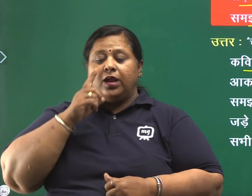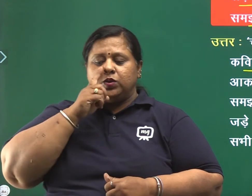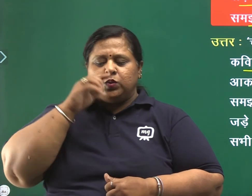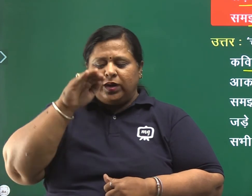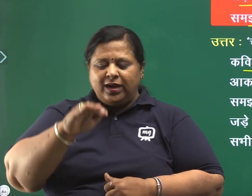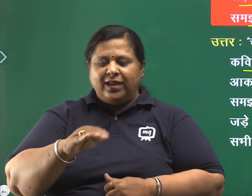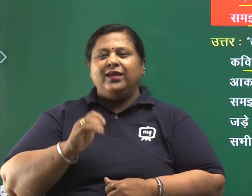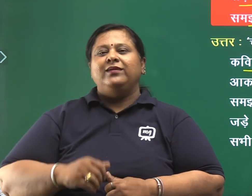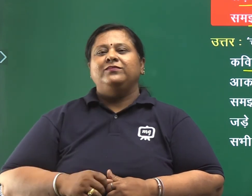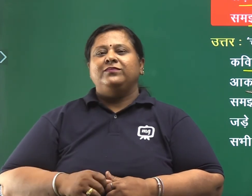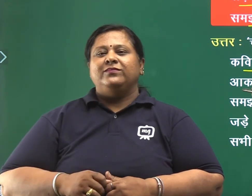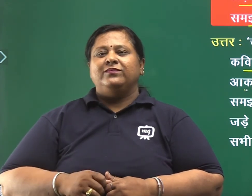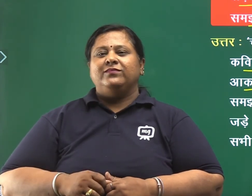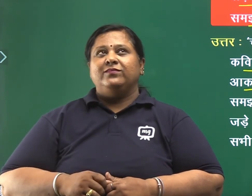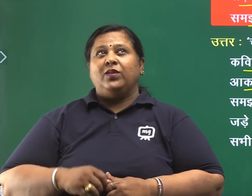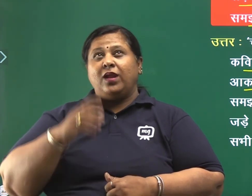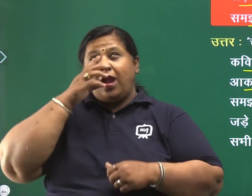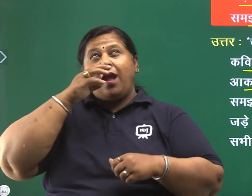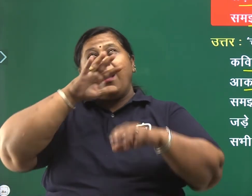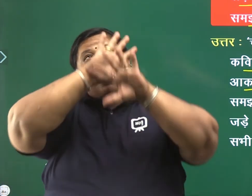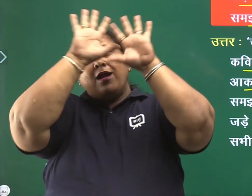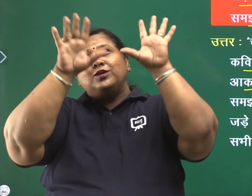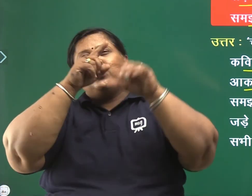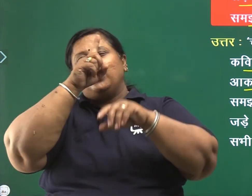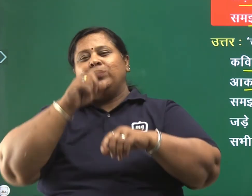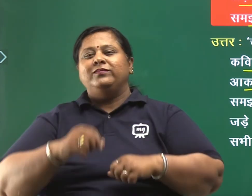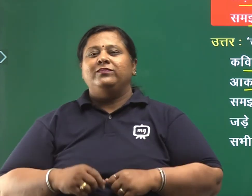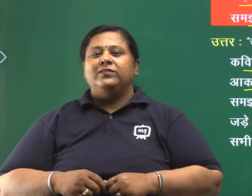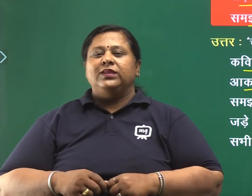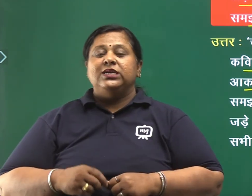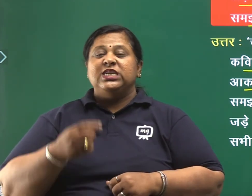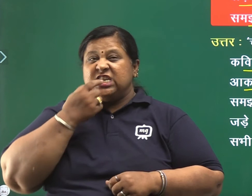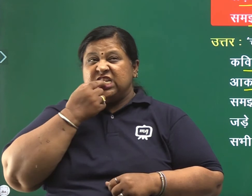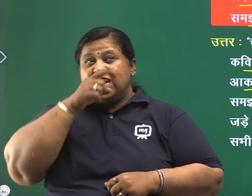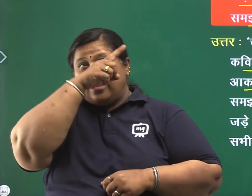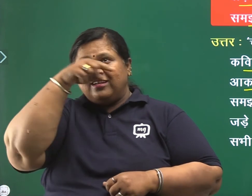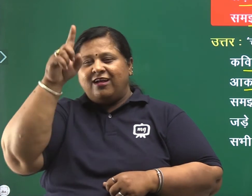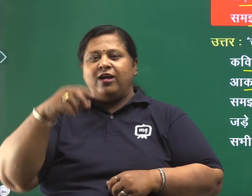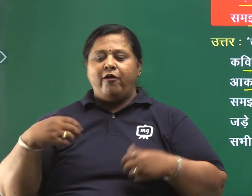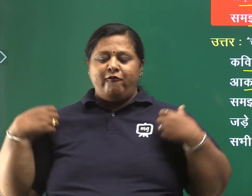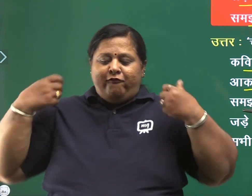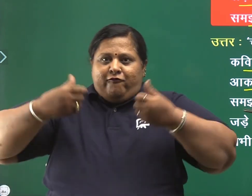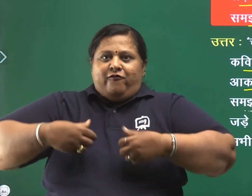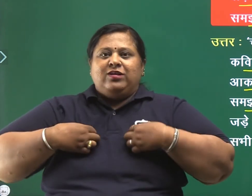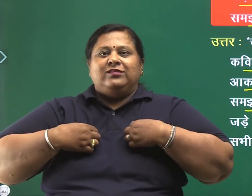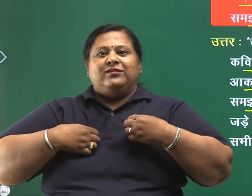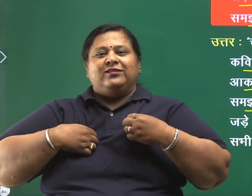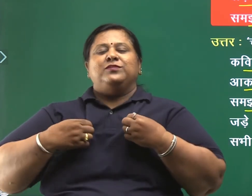छोटी लड़की आकाश को चाँद का वस्त्र समझती